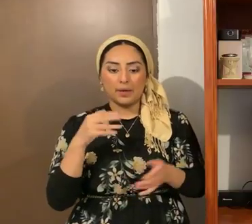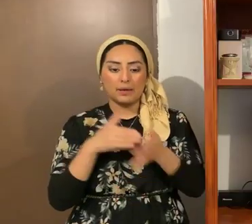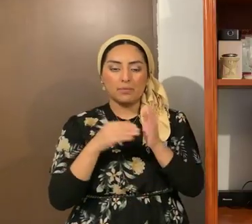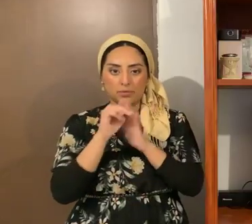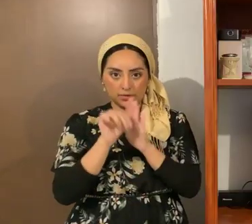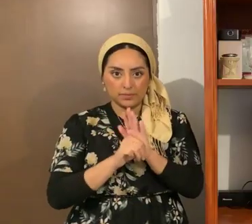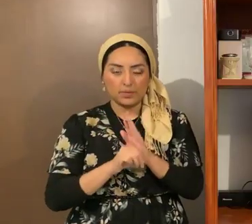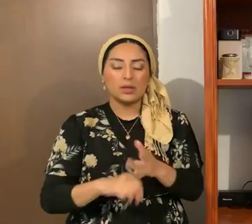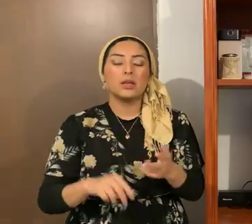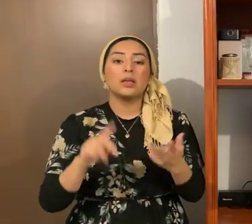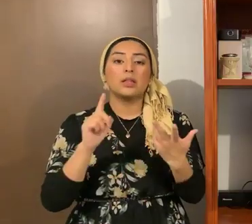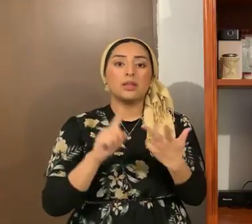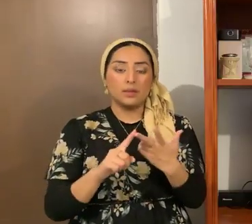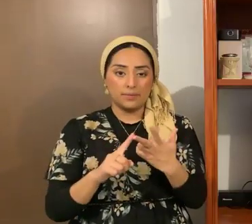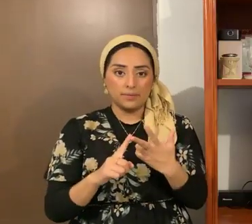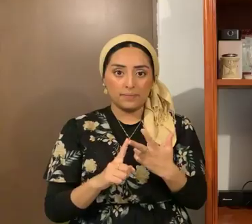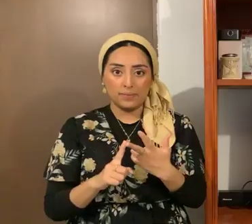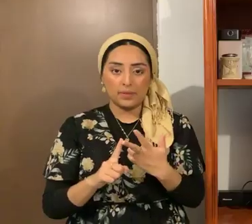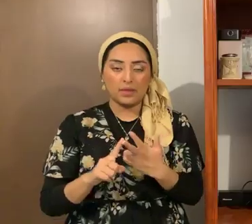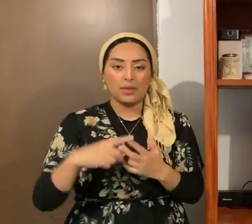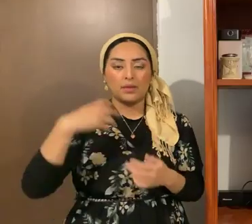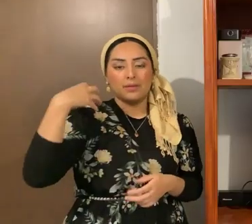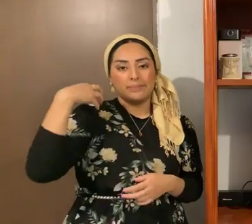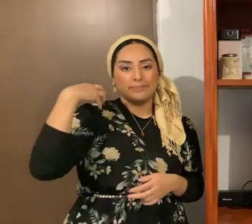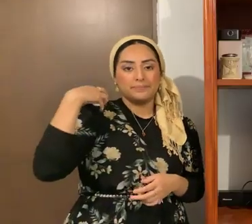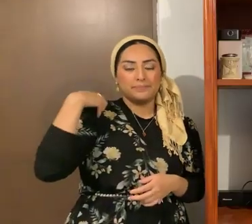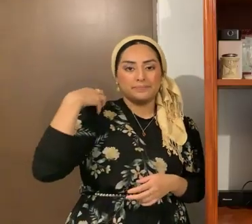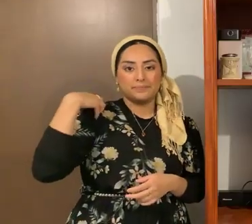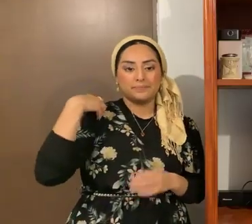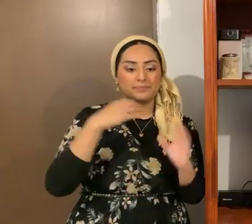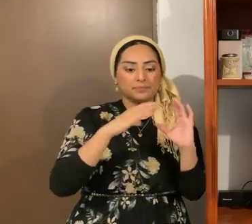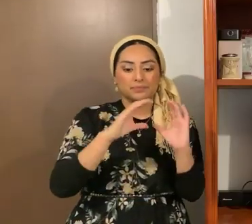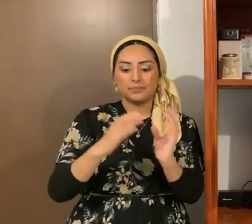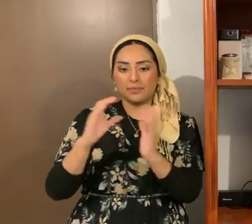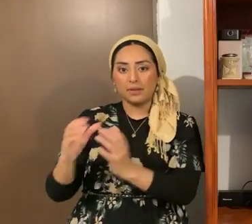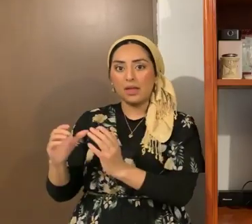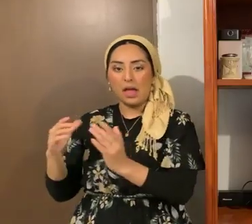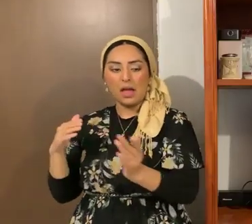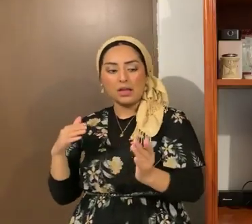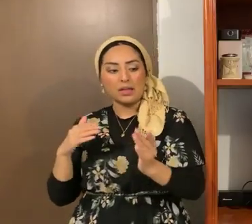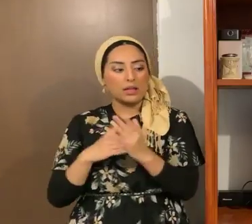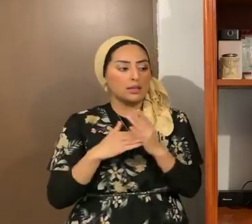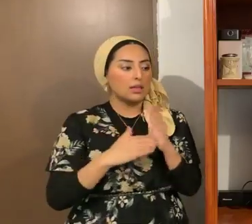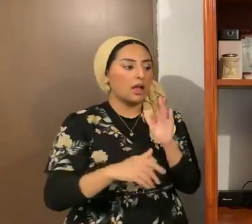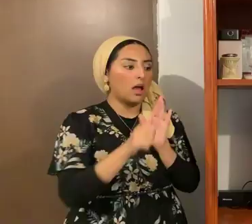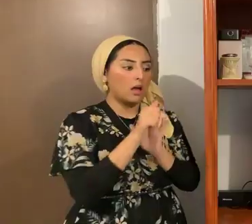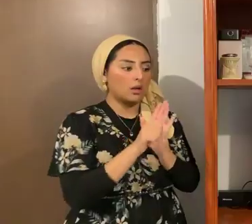Tercera rebelión. Los jefes de las tribus en contra de Aarón.